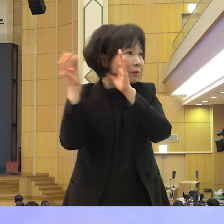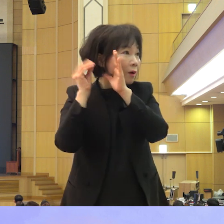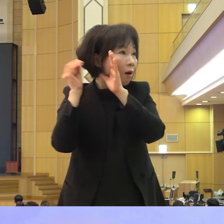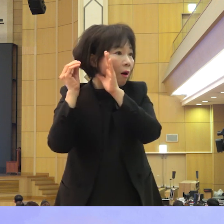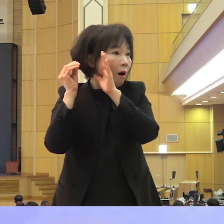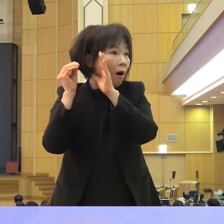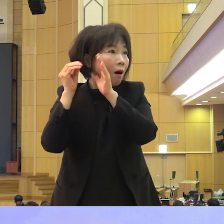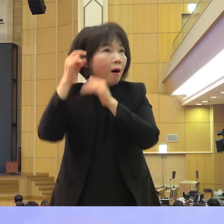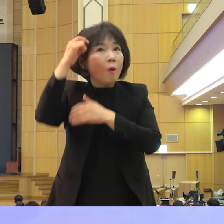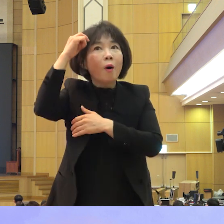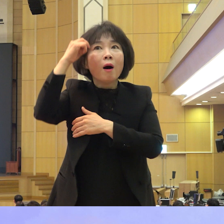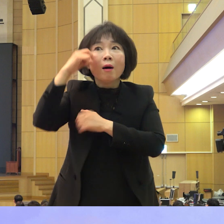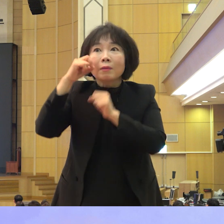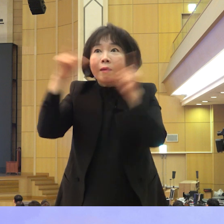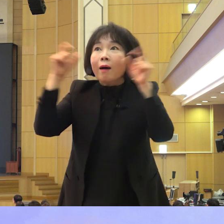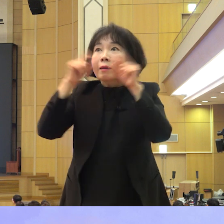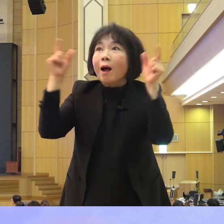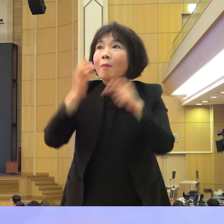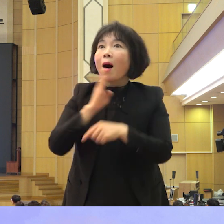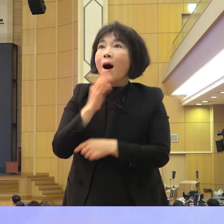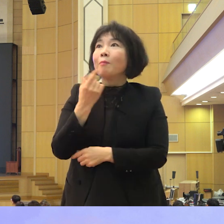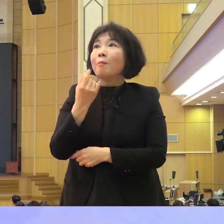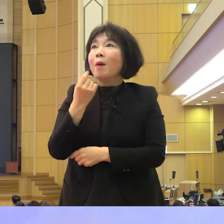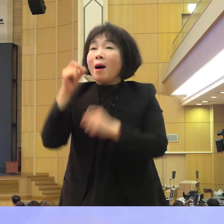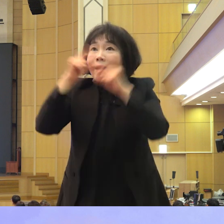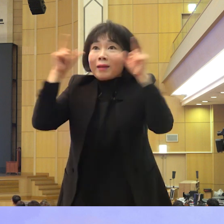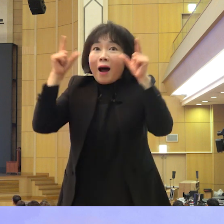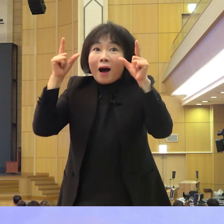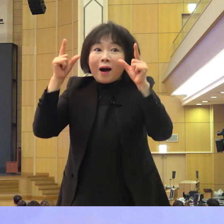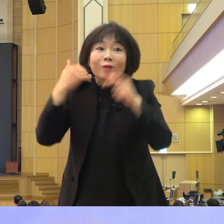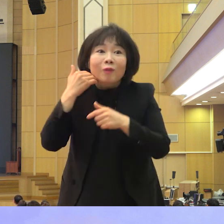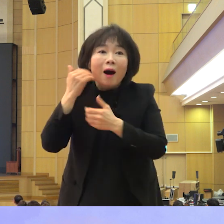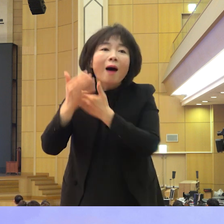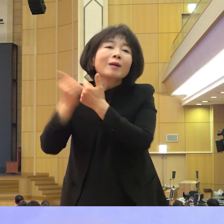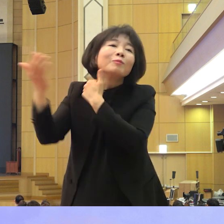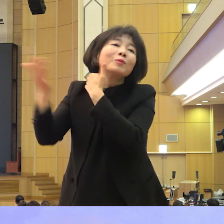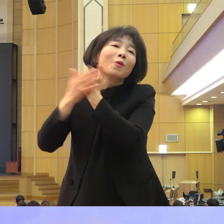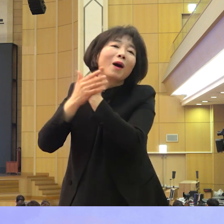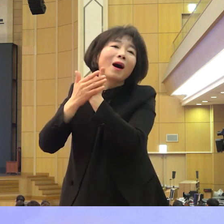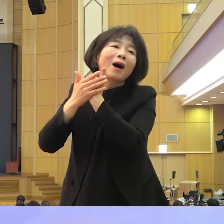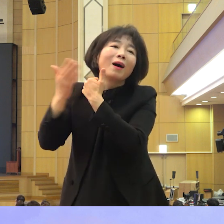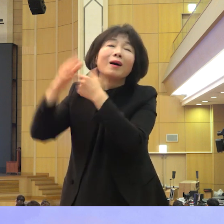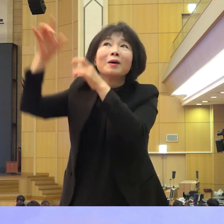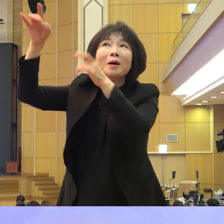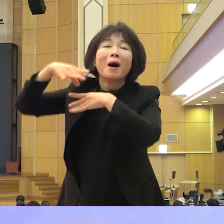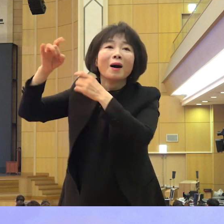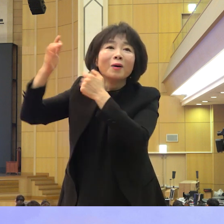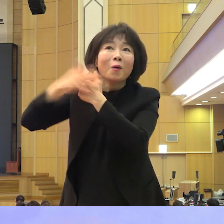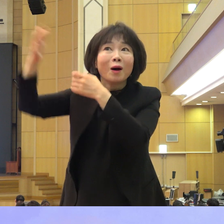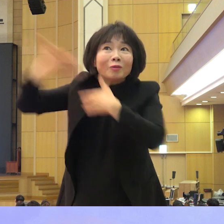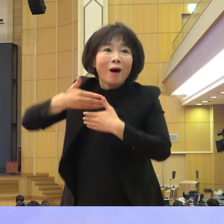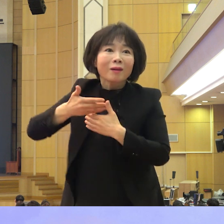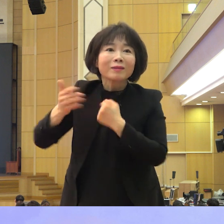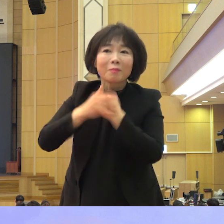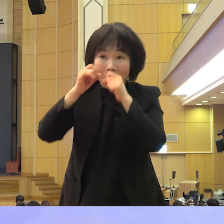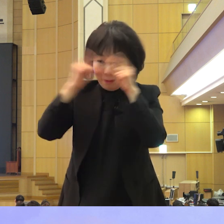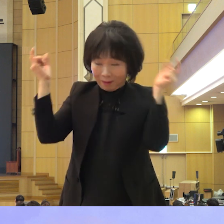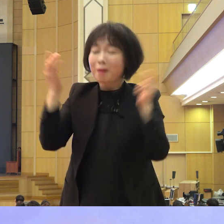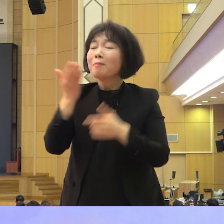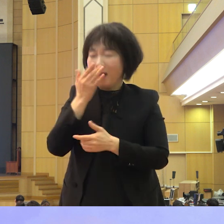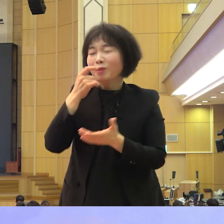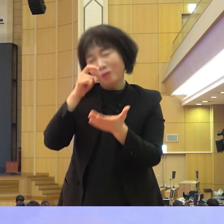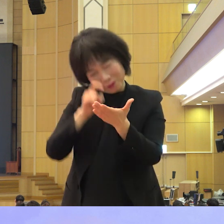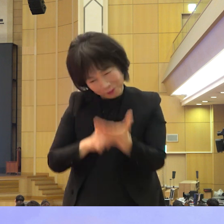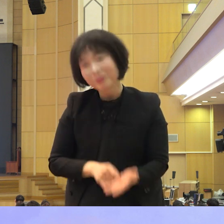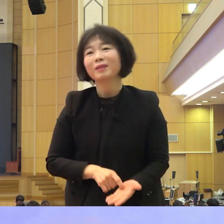하나님께서 여러분의 마음을 열어주신 것이고, 아무리 들어도 목사님 모르겠어요, 10번을 들어도 모르겠어요, 10번 들어도 못 듣는 사람들은 100번 들어도 잘